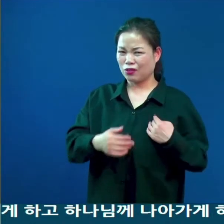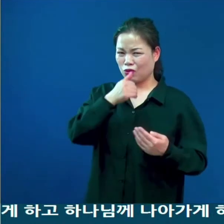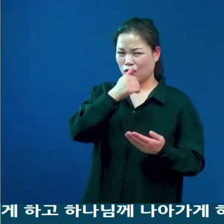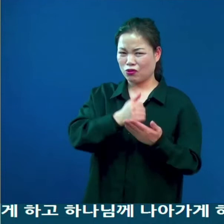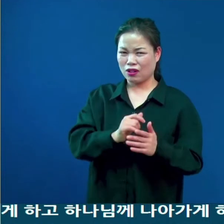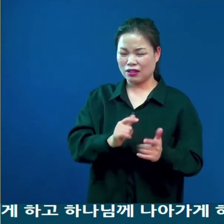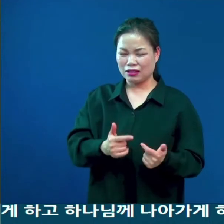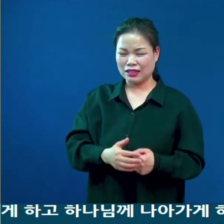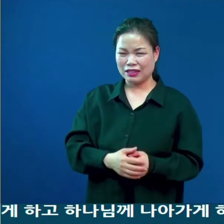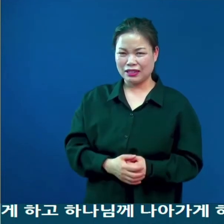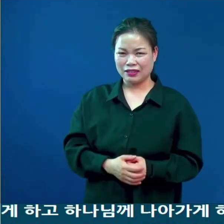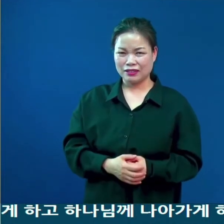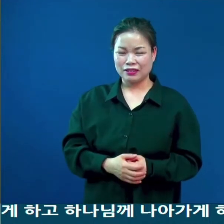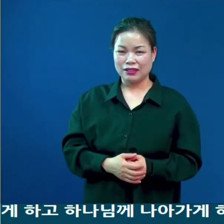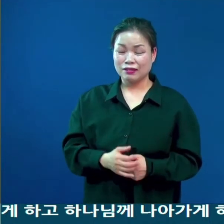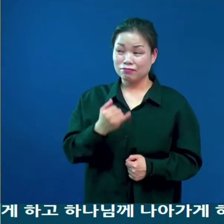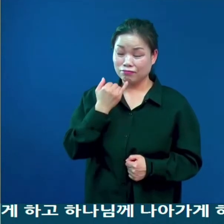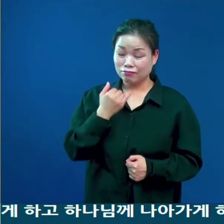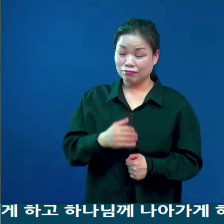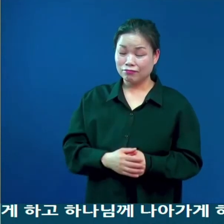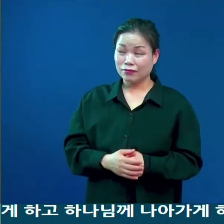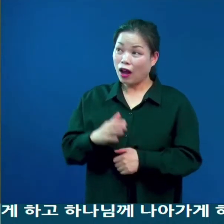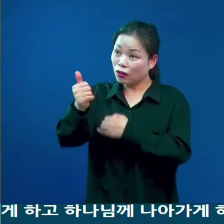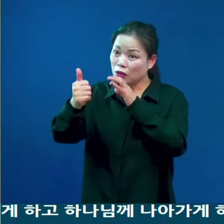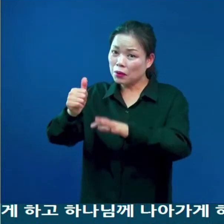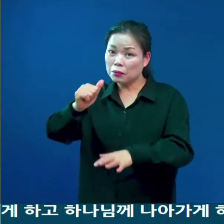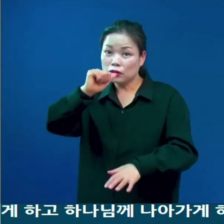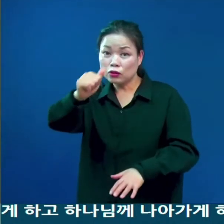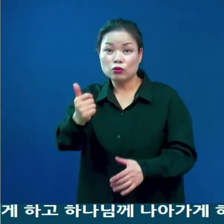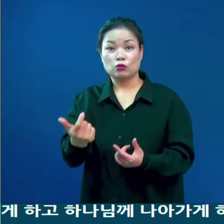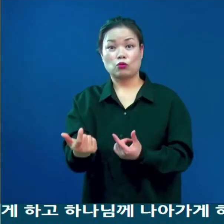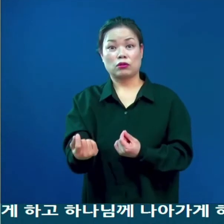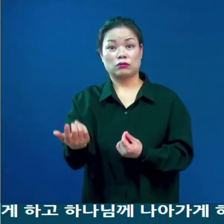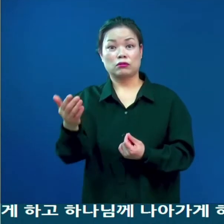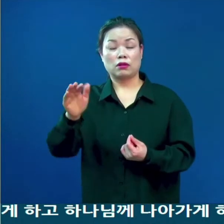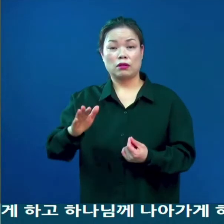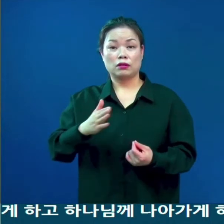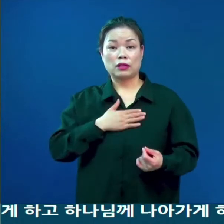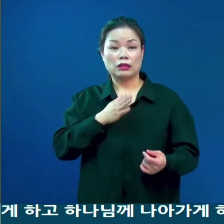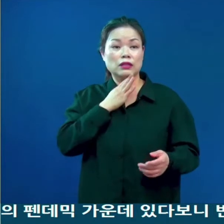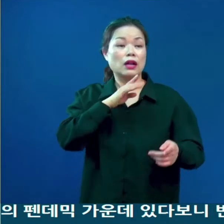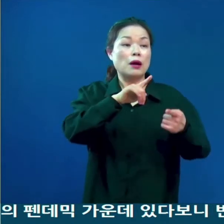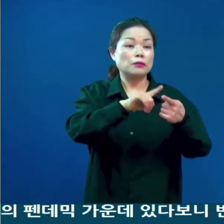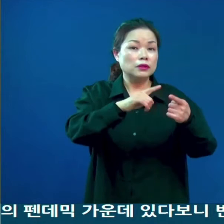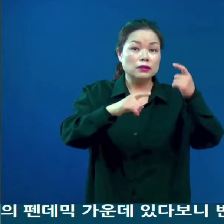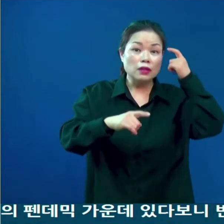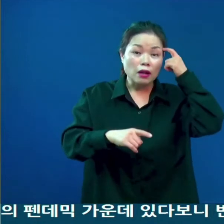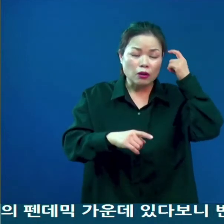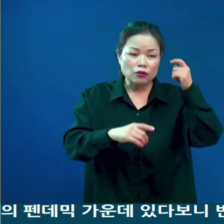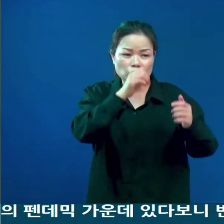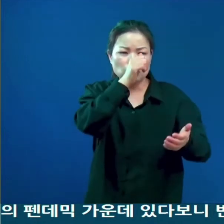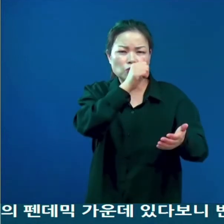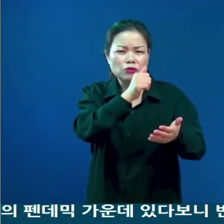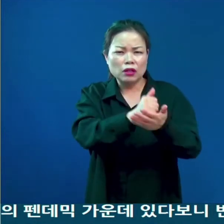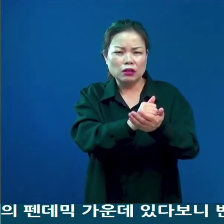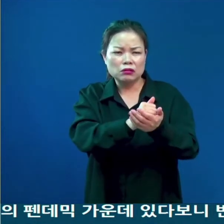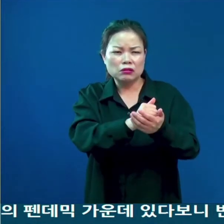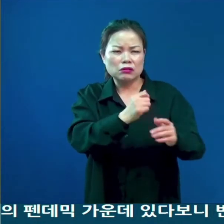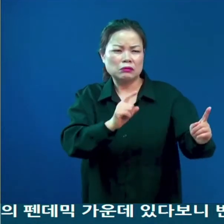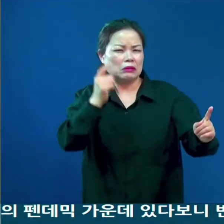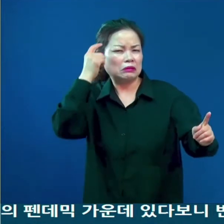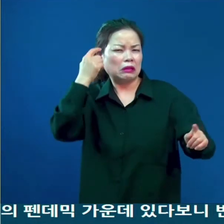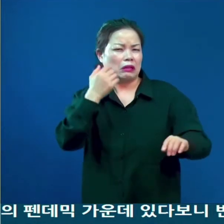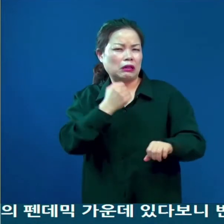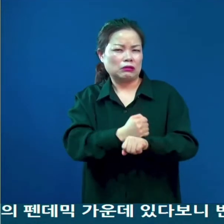아닙니다. 하나님 앞에 죄는 사실 절대적인 건데 자기를 합리화시키다 보니 죄를 되게 상대적으로 생각하게 되는